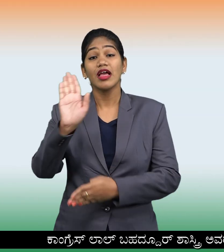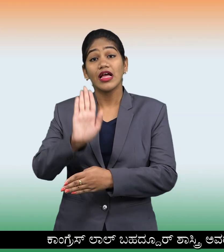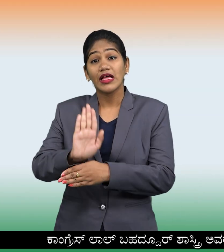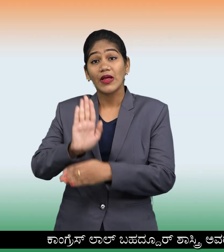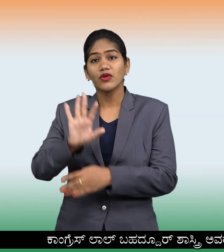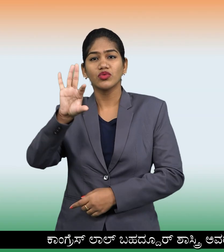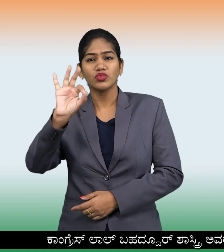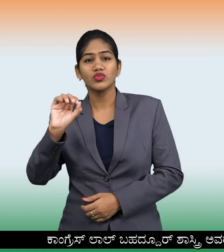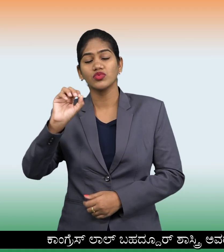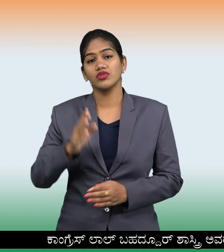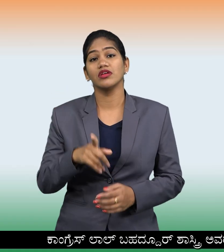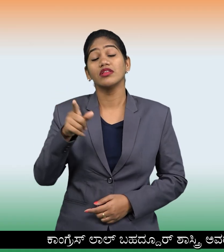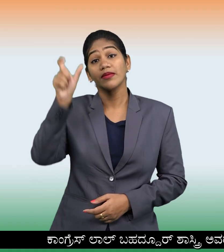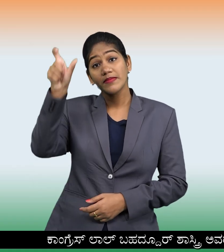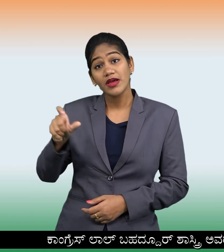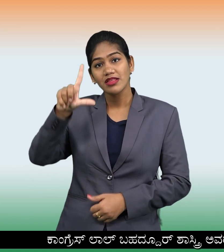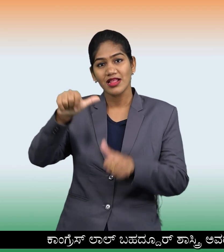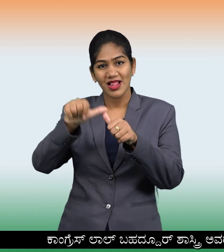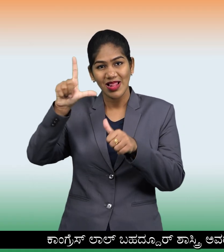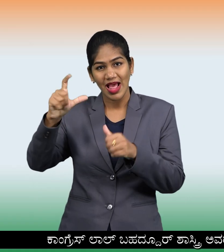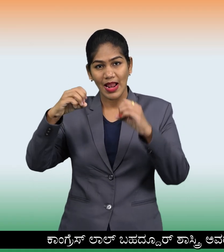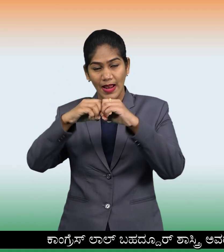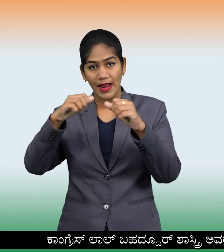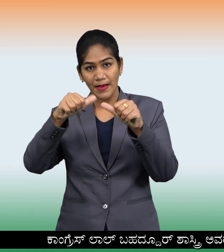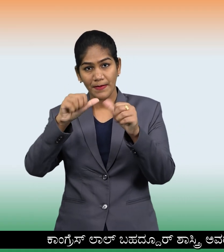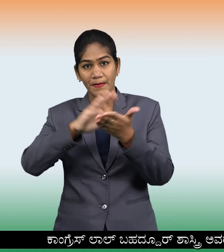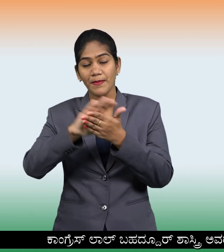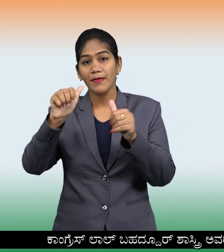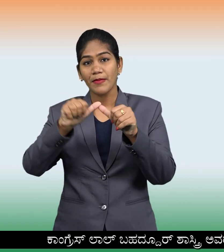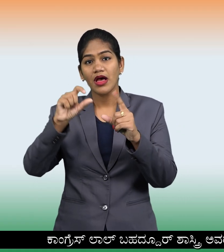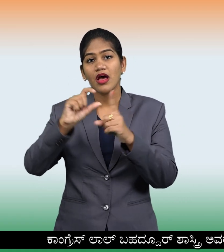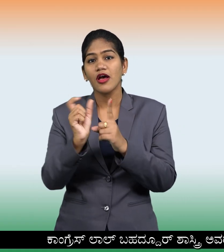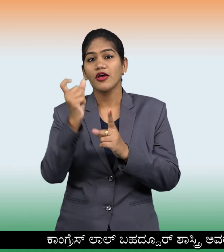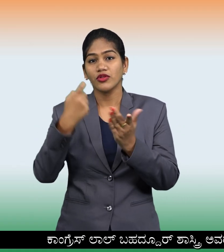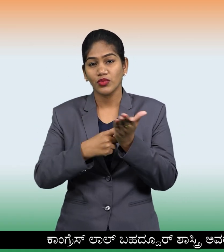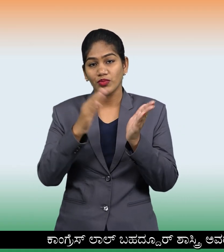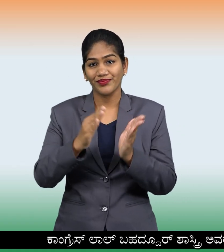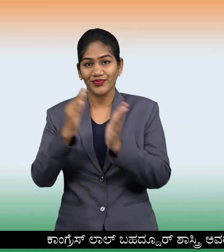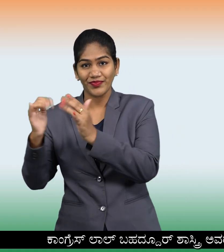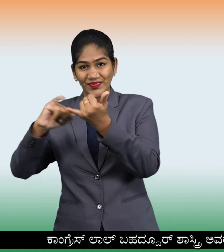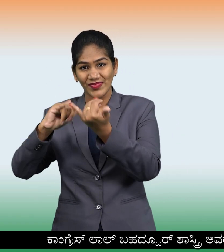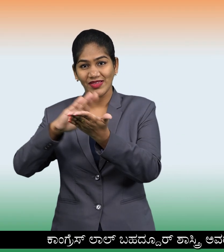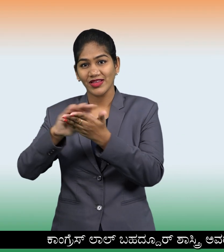ಕಾಂಗ್ರೆಸ್ ಲಾಲ್ ಬಹದ್ದೂರ್ ಶಾಸ್ತ್ರಿ ಅವರನ್ನು ಸರ್ಕಾರದ ನಾಯಕರನ್ನಾಗಿ ಆಯ್ಕೆ ಮಾಡಿತು.